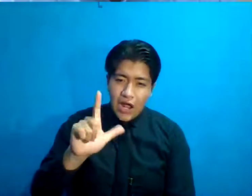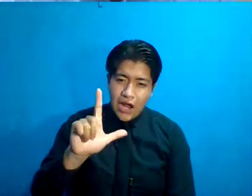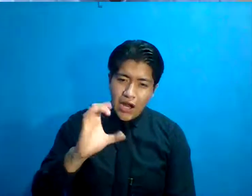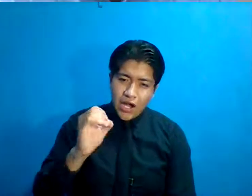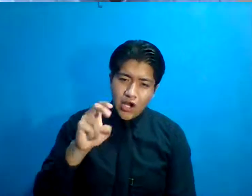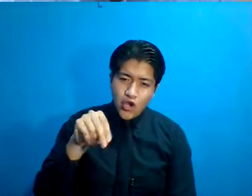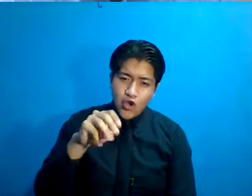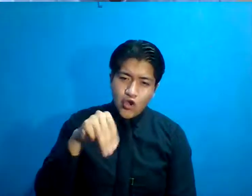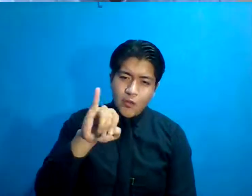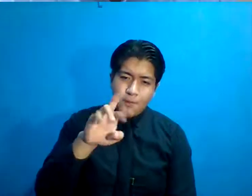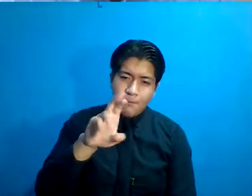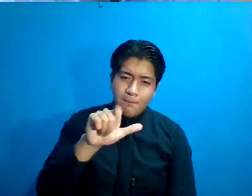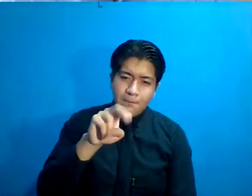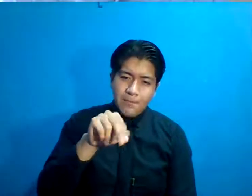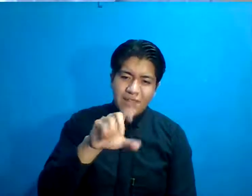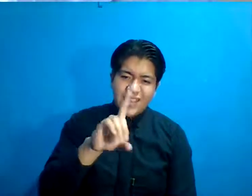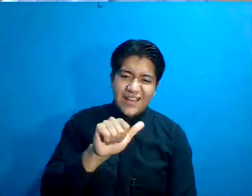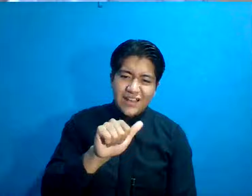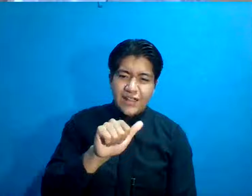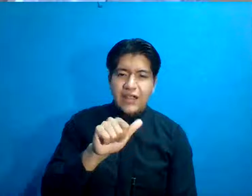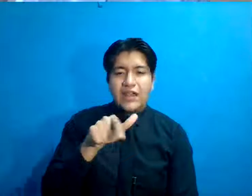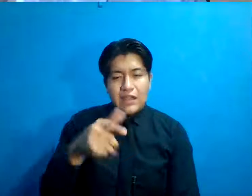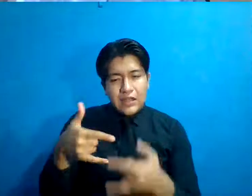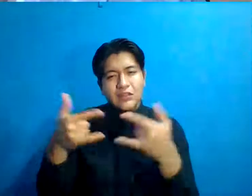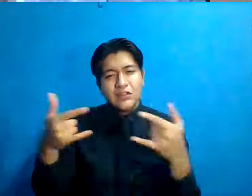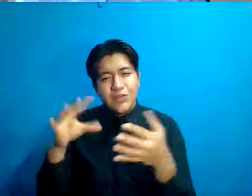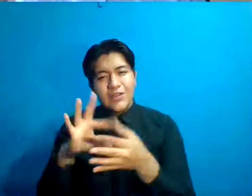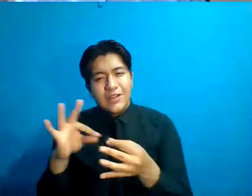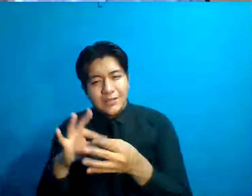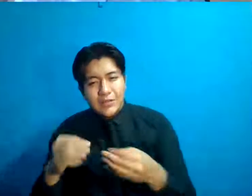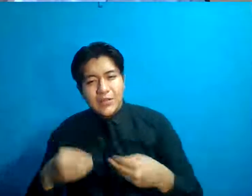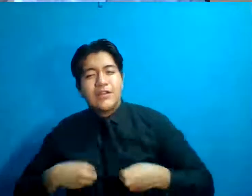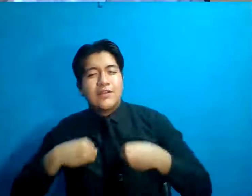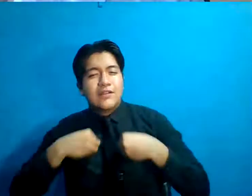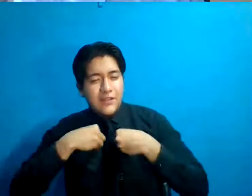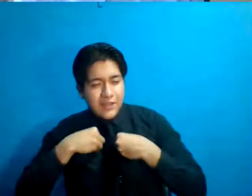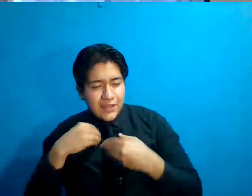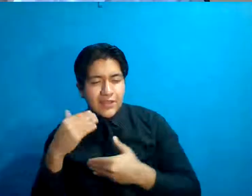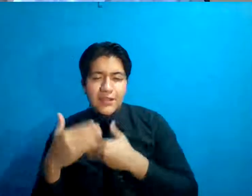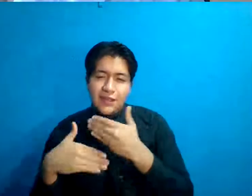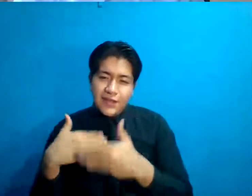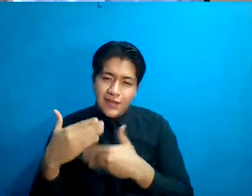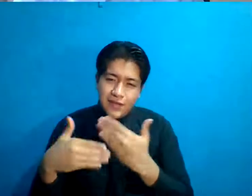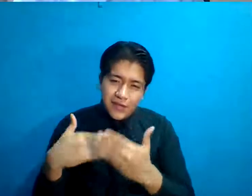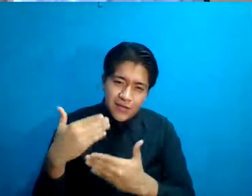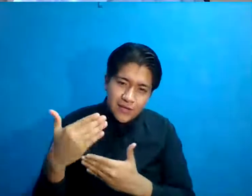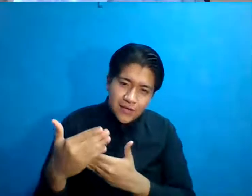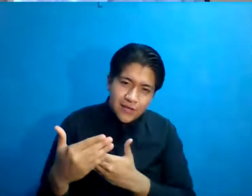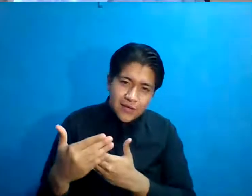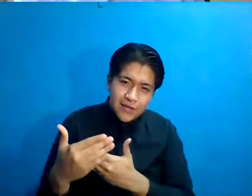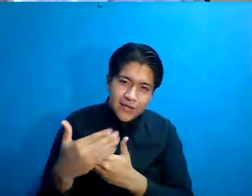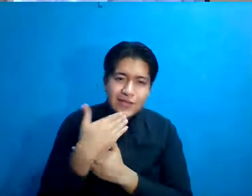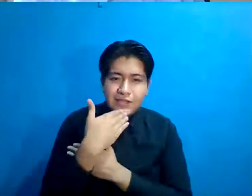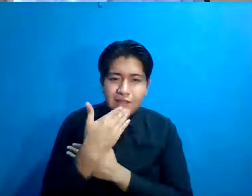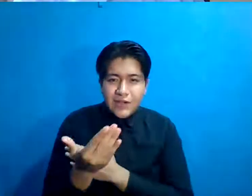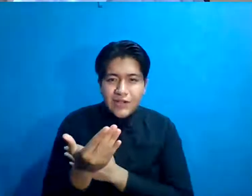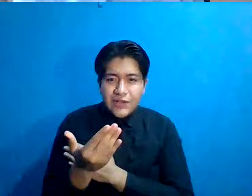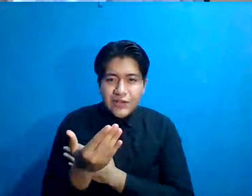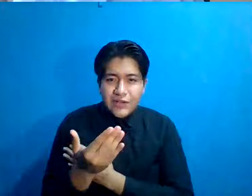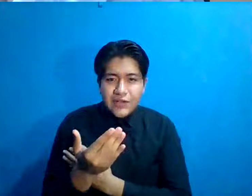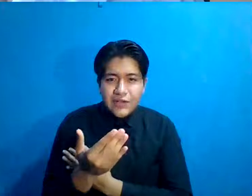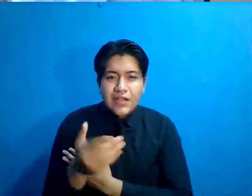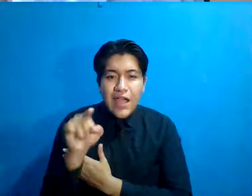que cuenta su historia también. eh, y bueno, ahí